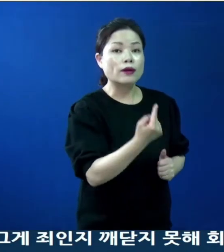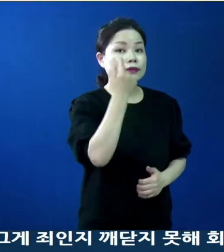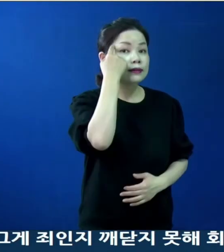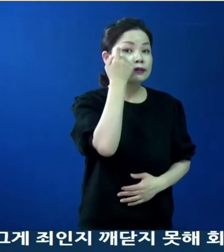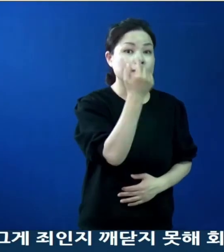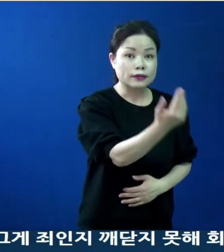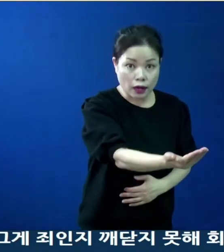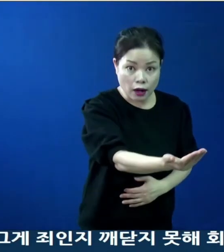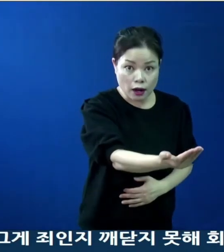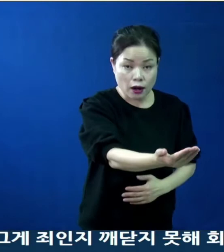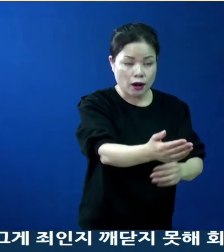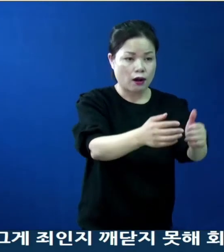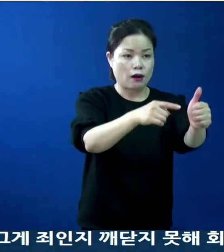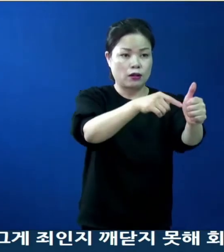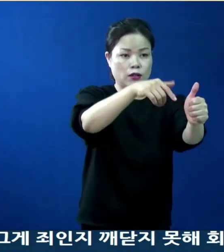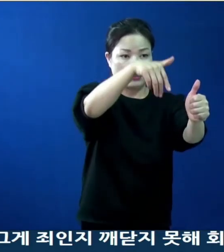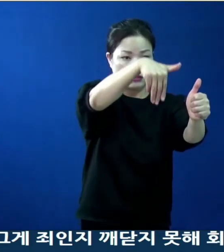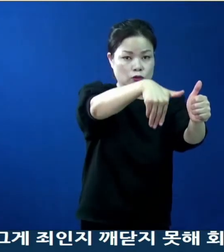오느냐?